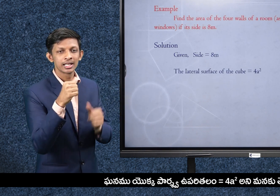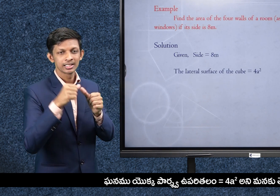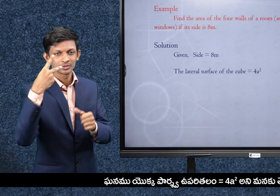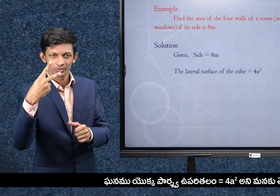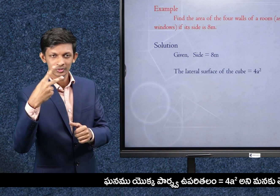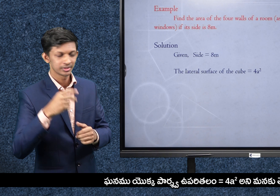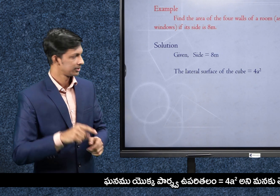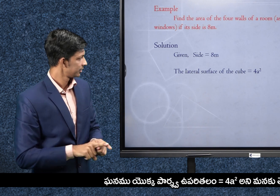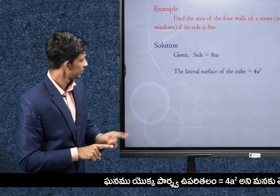మనకు తెలుసు.